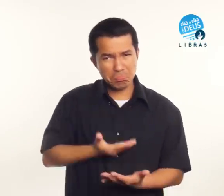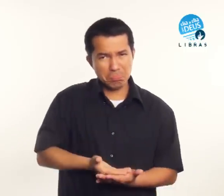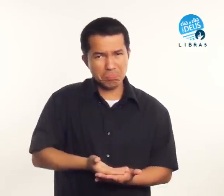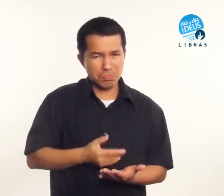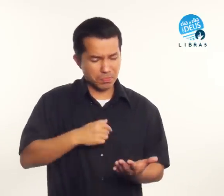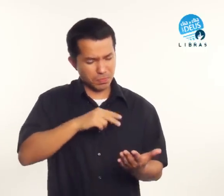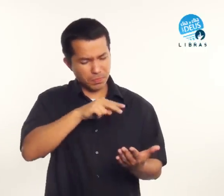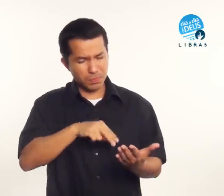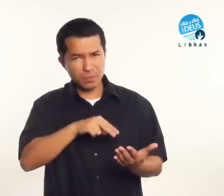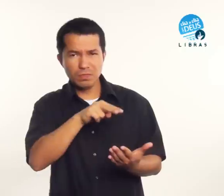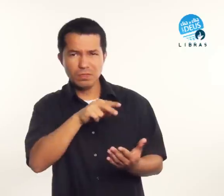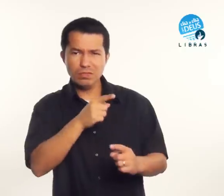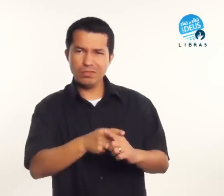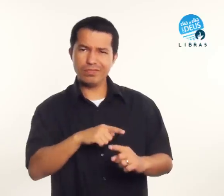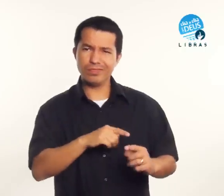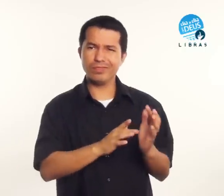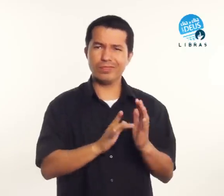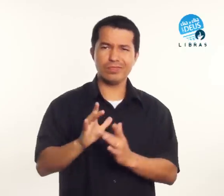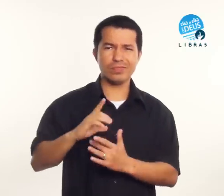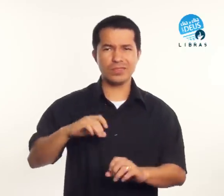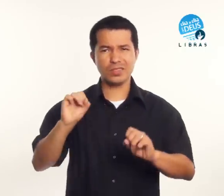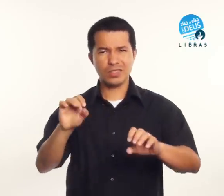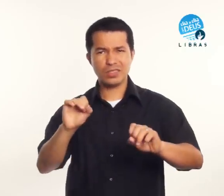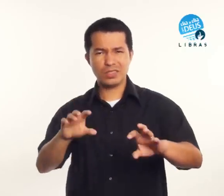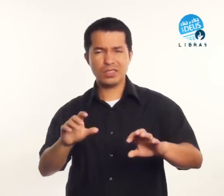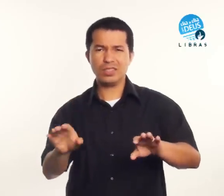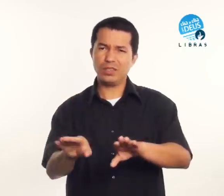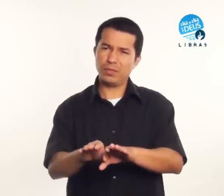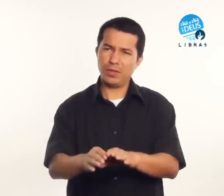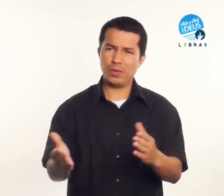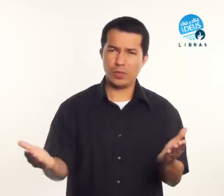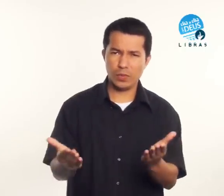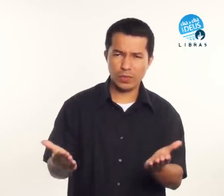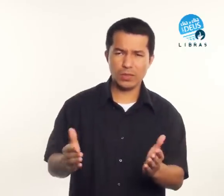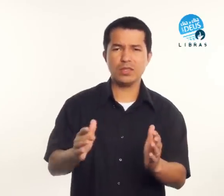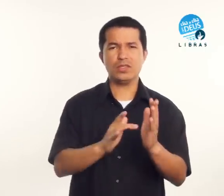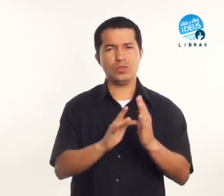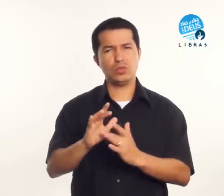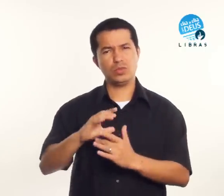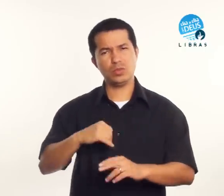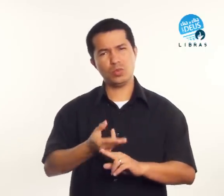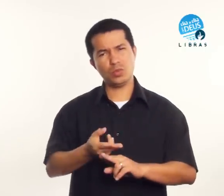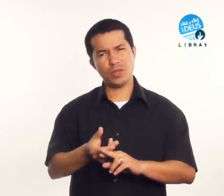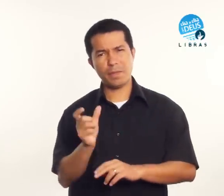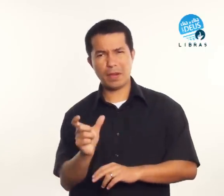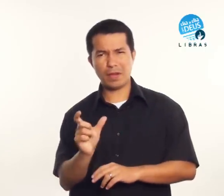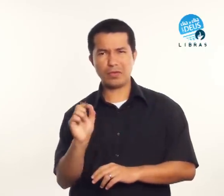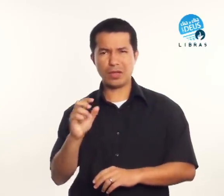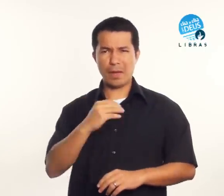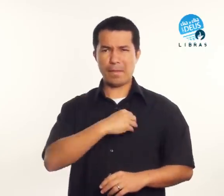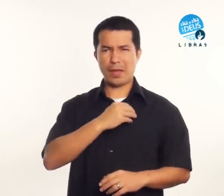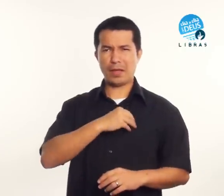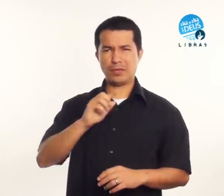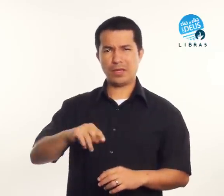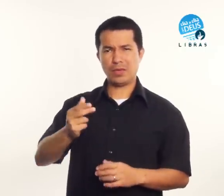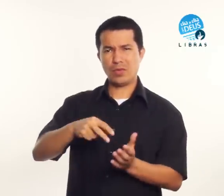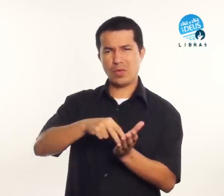vai usar uma das palavras para pecado que nós já estudamos, que é cair, que representa um escorregão,